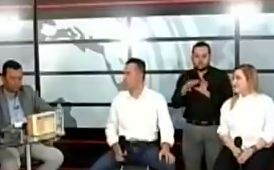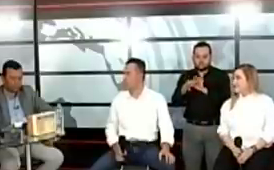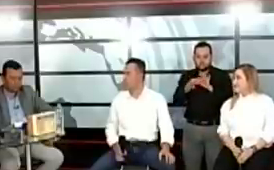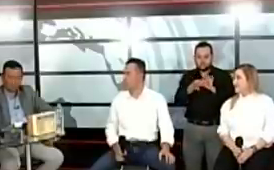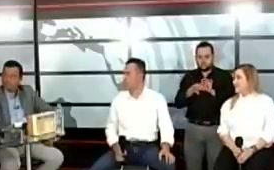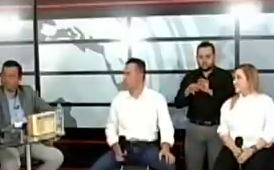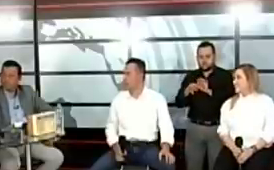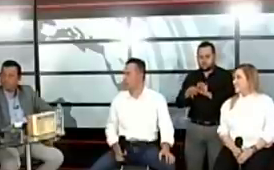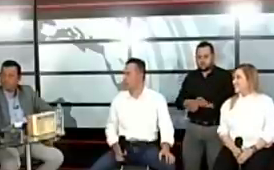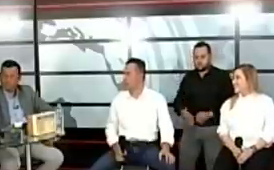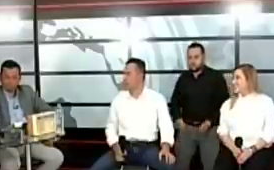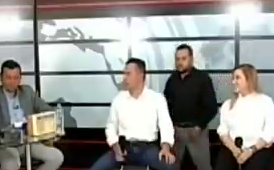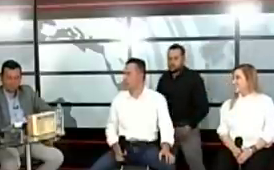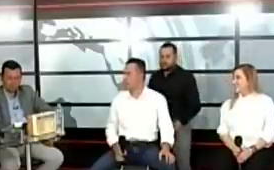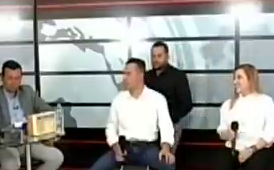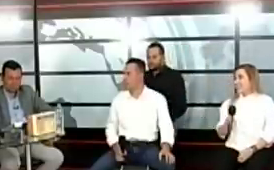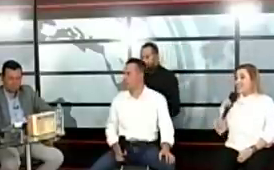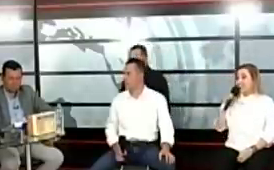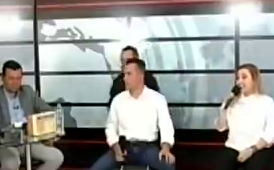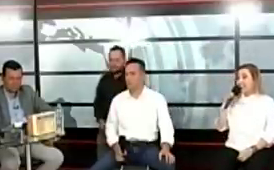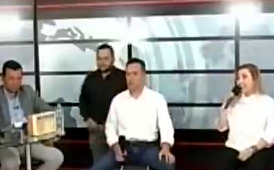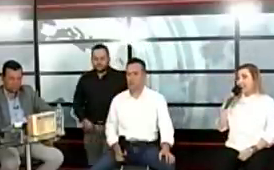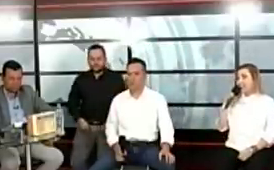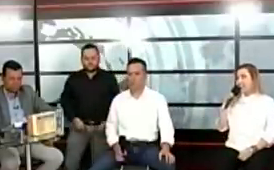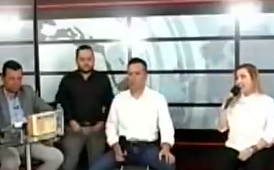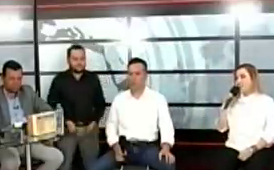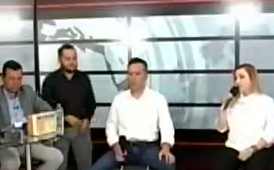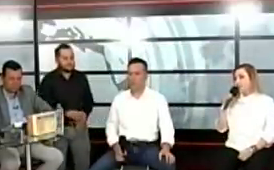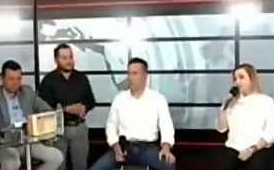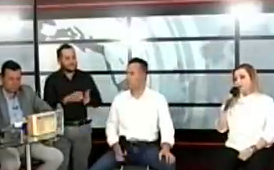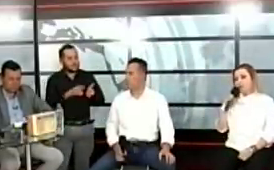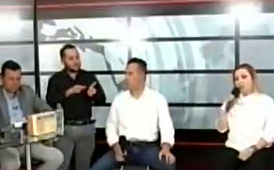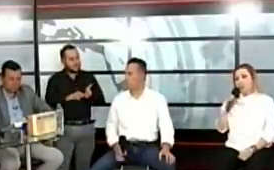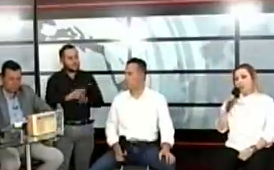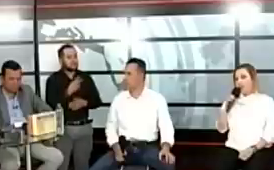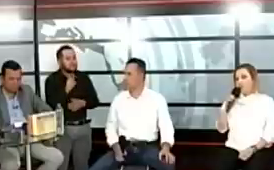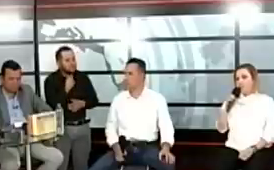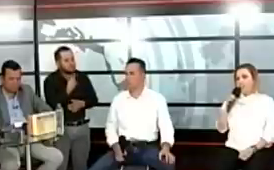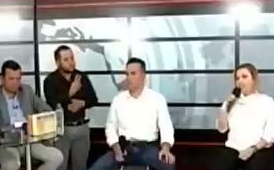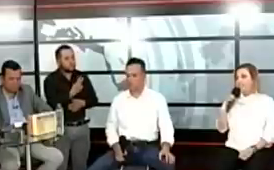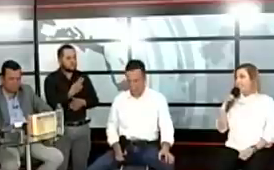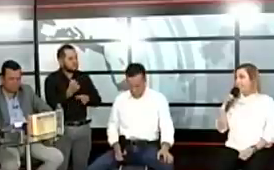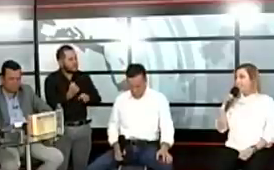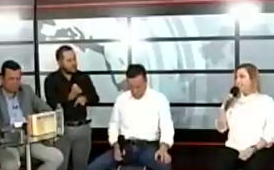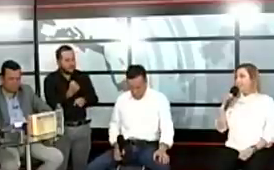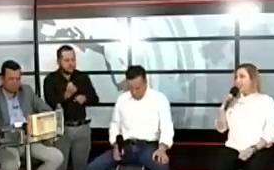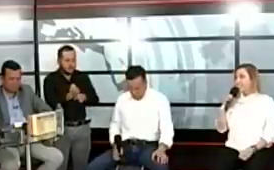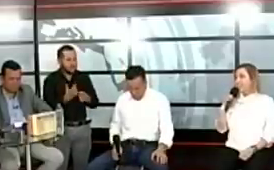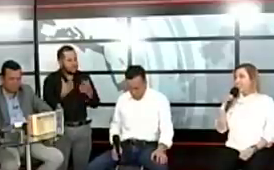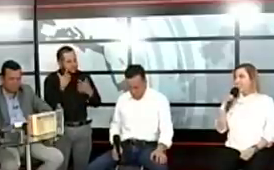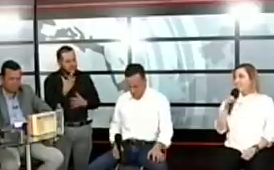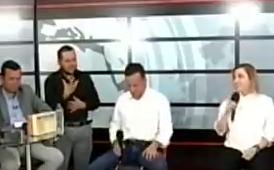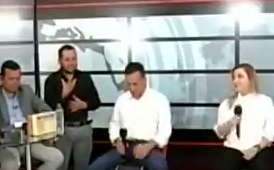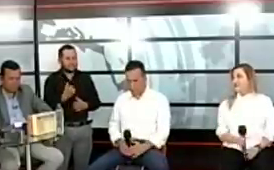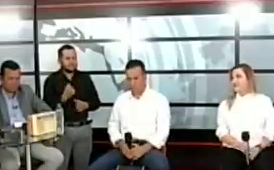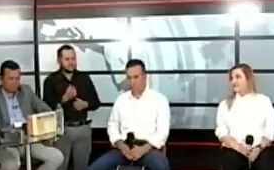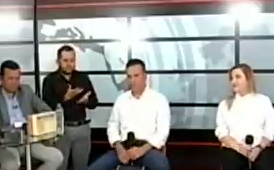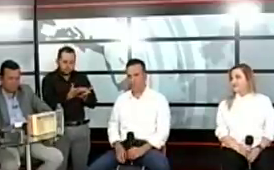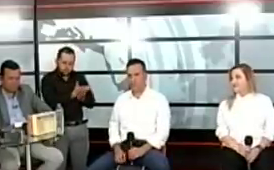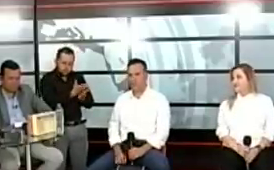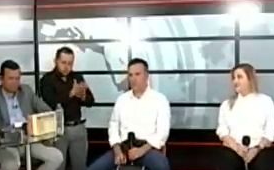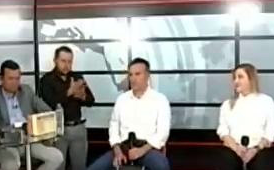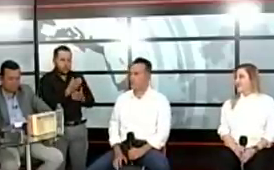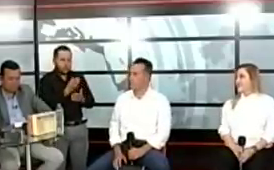jengibre y miel de abeja. El desgaste de la voz, Jimmy, hemos trabajado bastante. Jengibre bastante. Y miel de abeja.